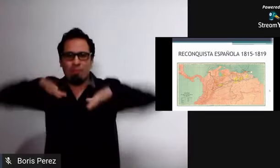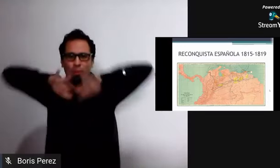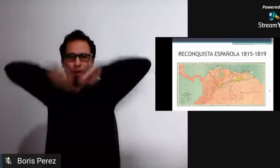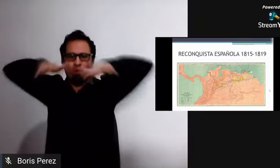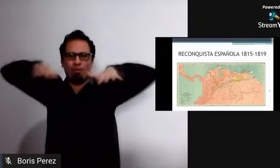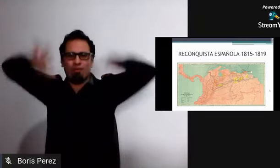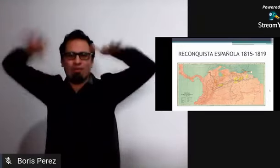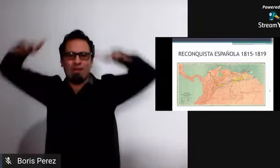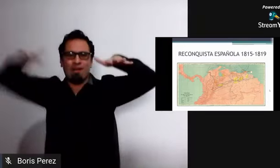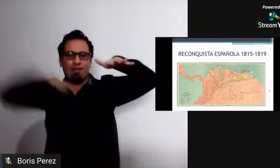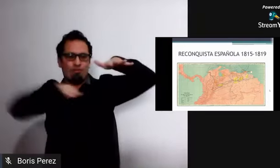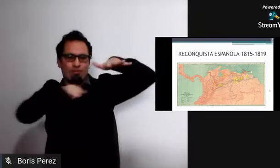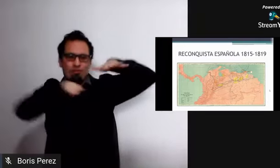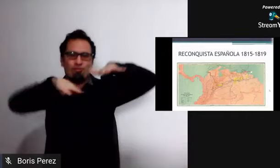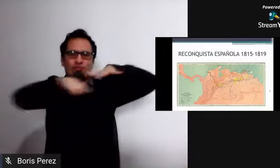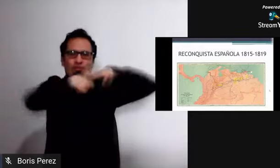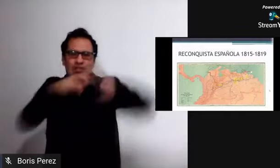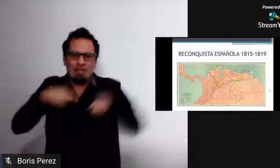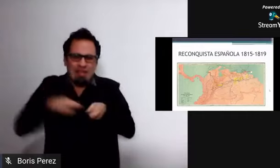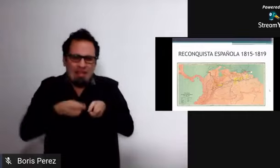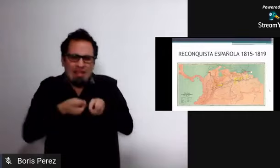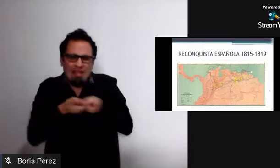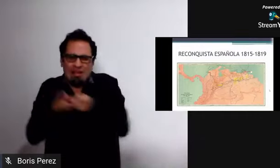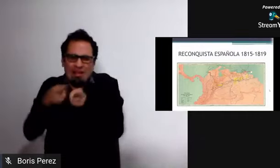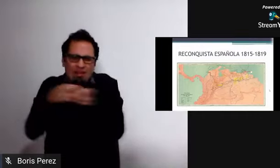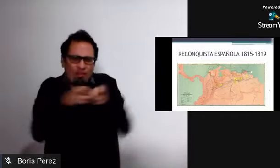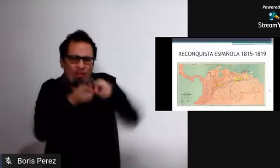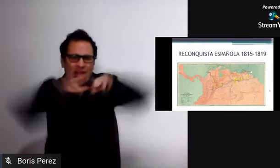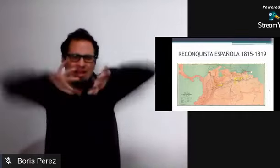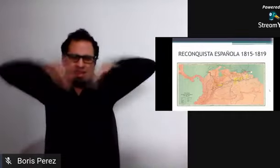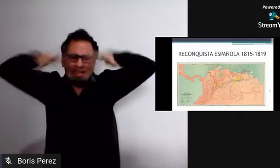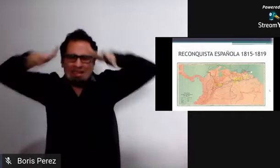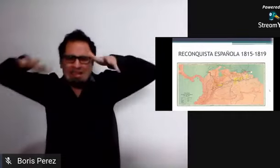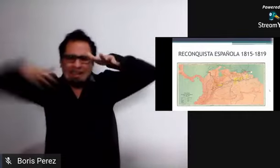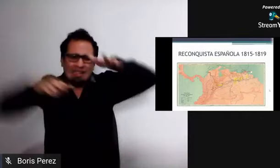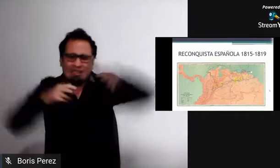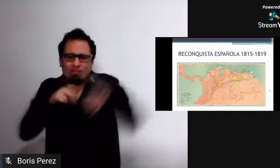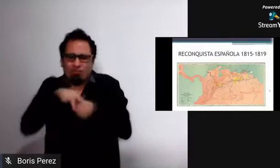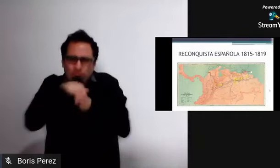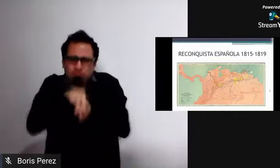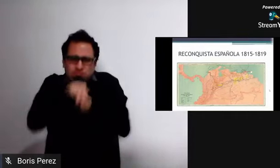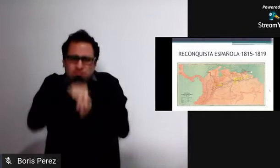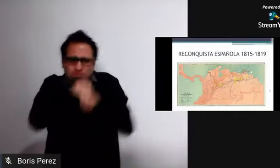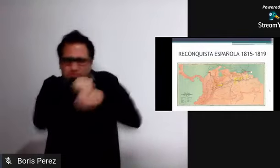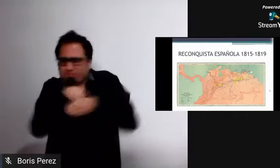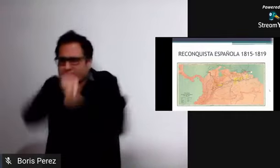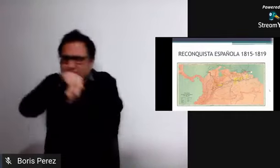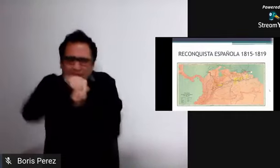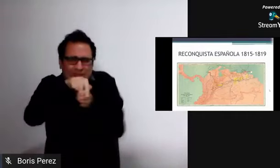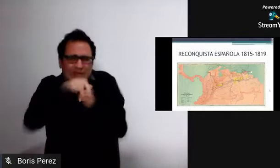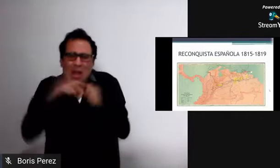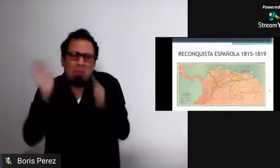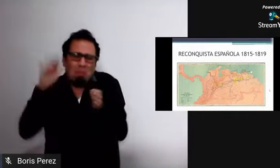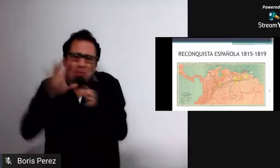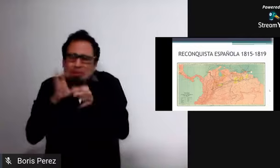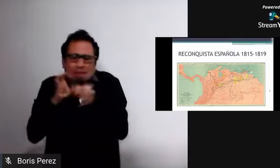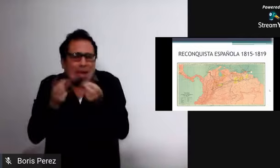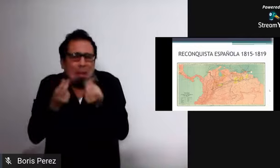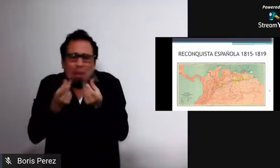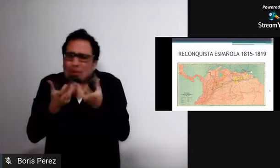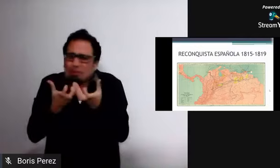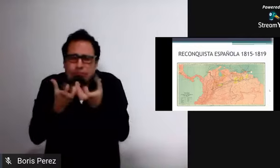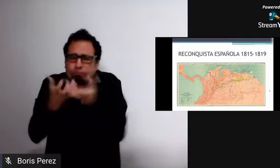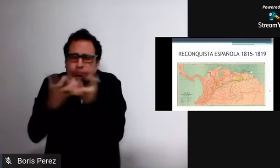ciudad de Bogotá, escondido en medio de las montañas, con un ejército de soldados